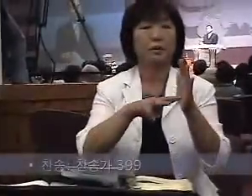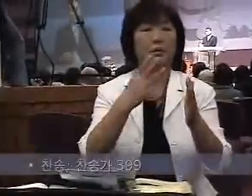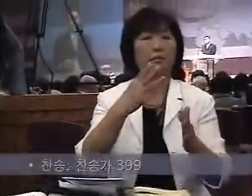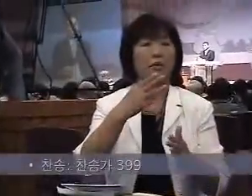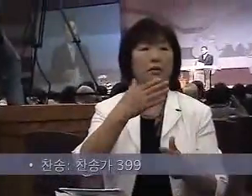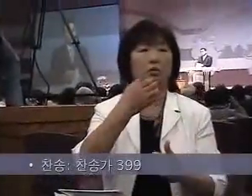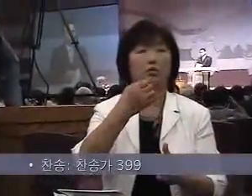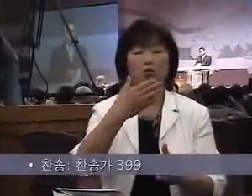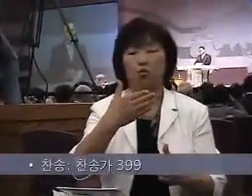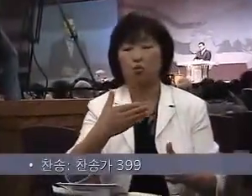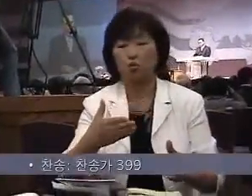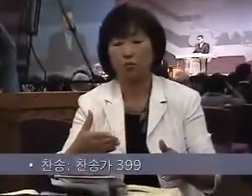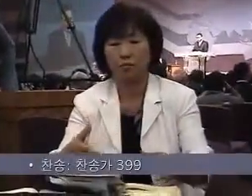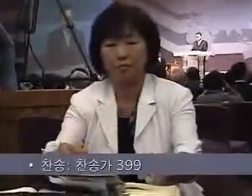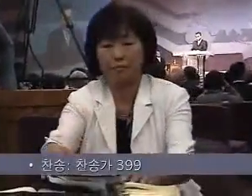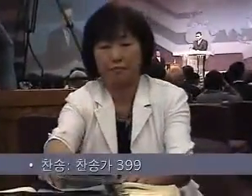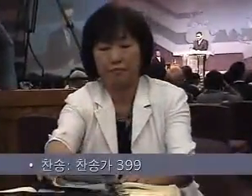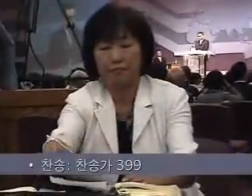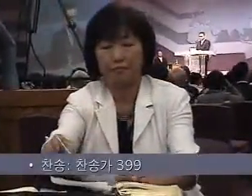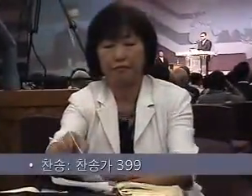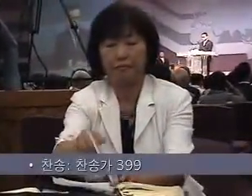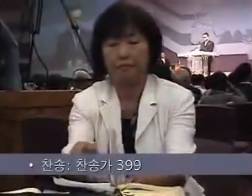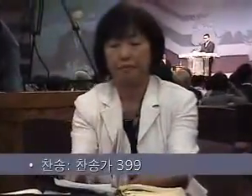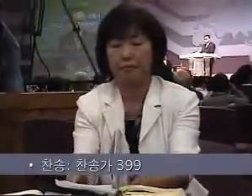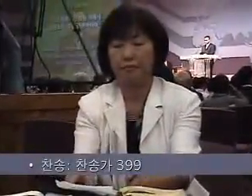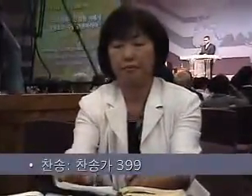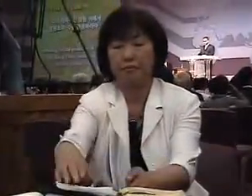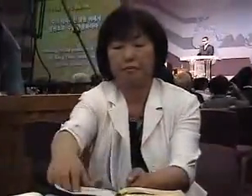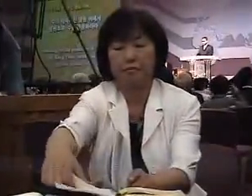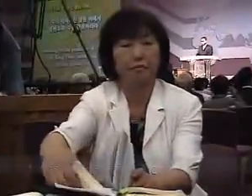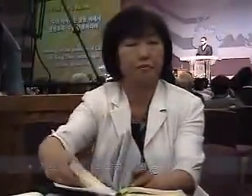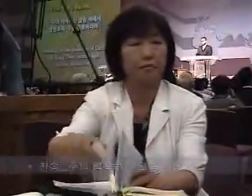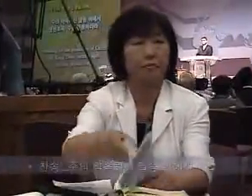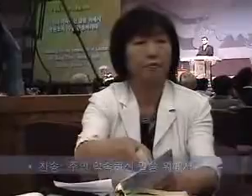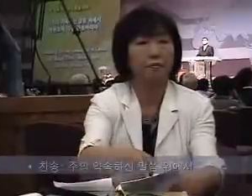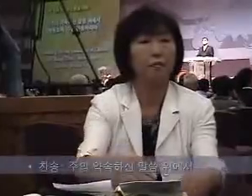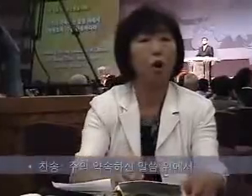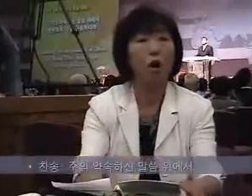399장 박수하면서 힘차게 찬양하시겠습니다.